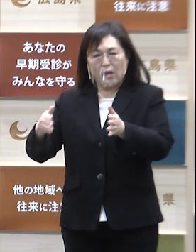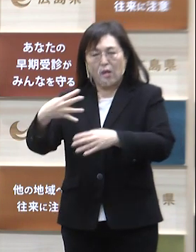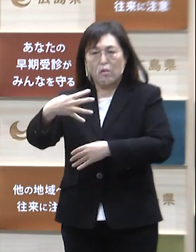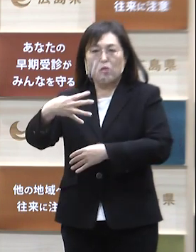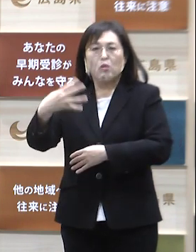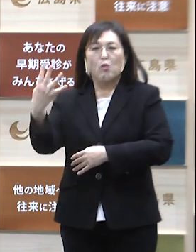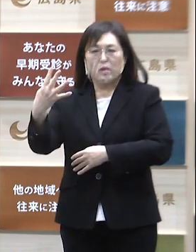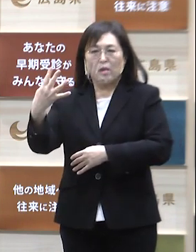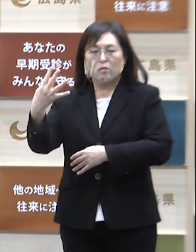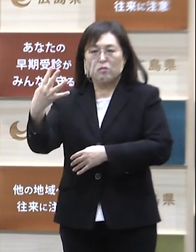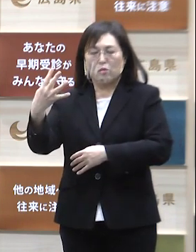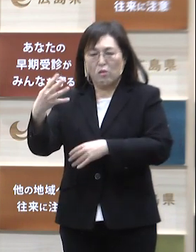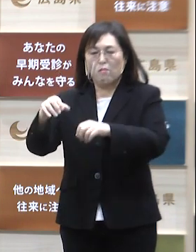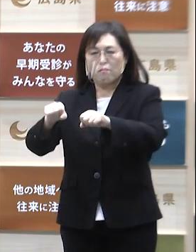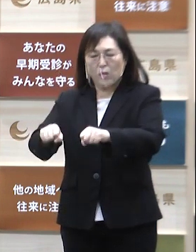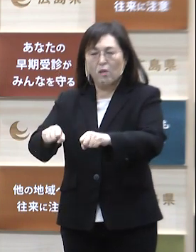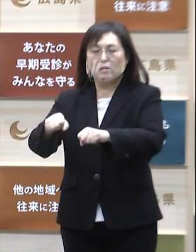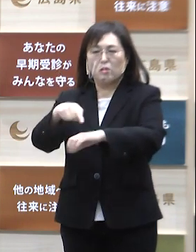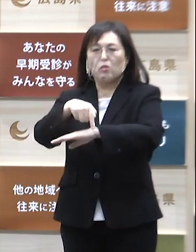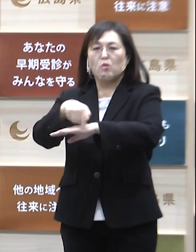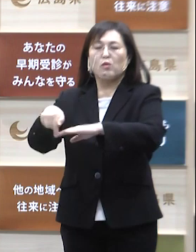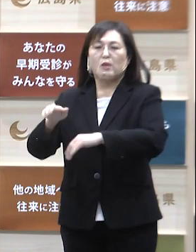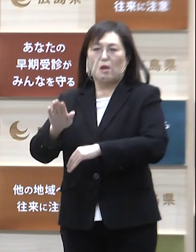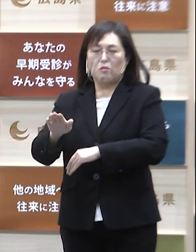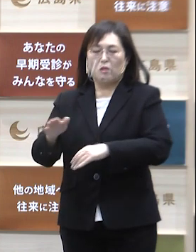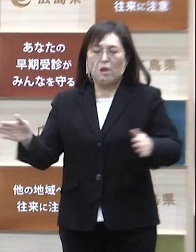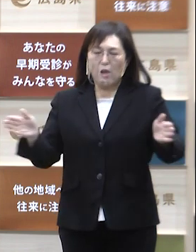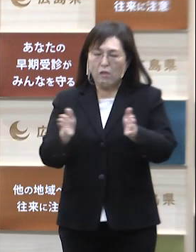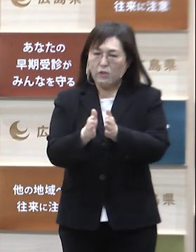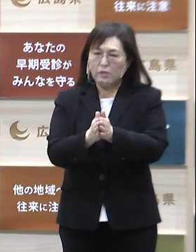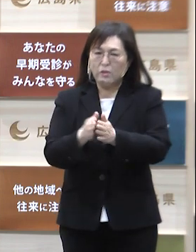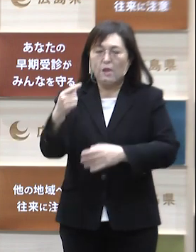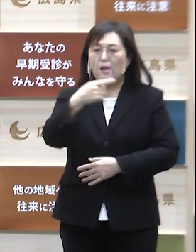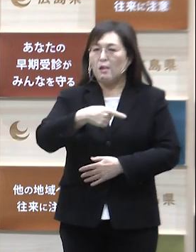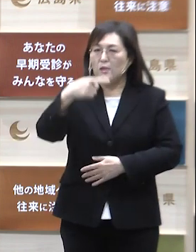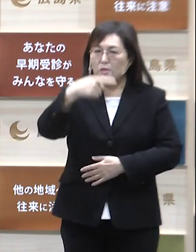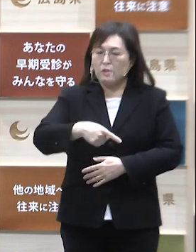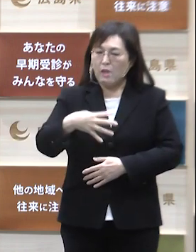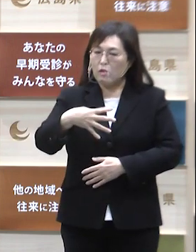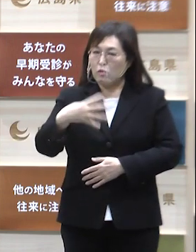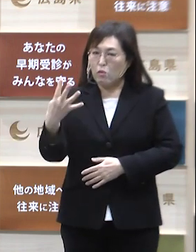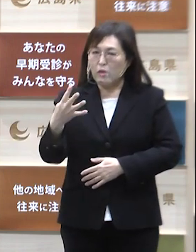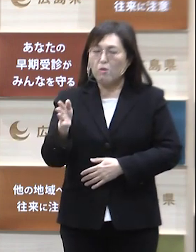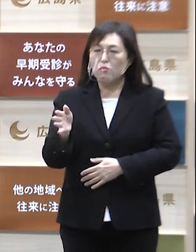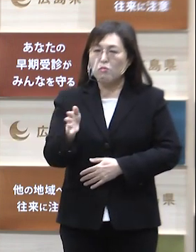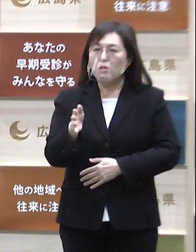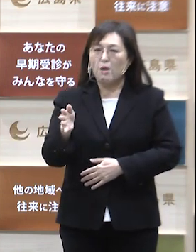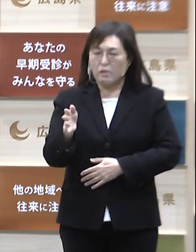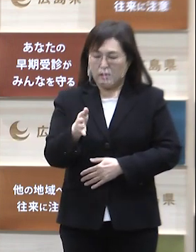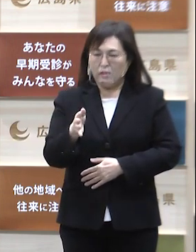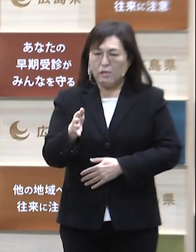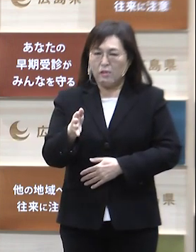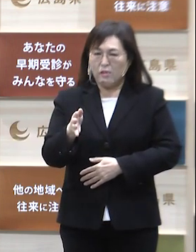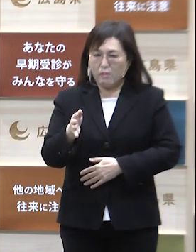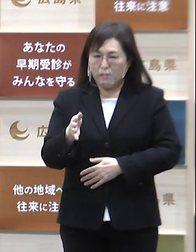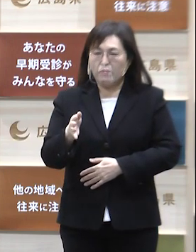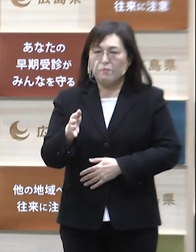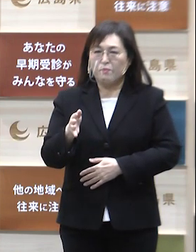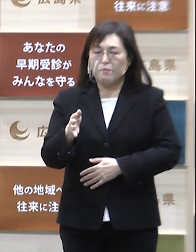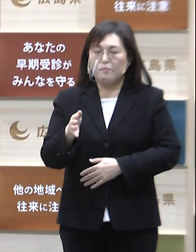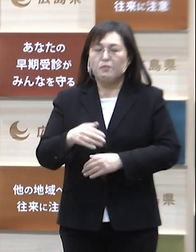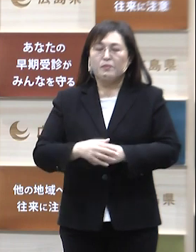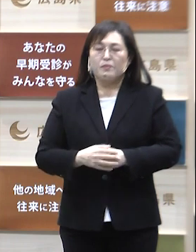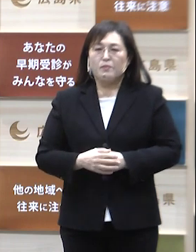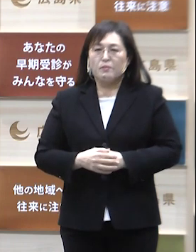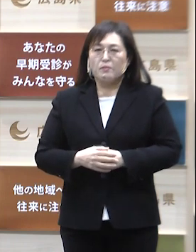保としておりまして、合計で1400室程度までホテルを確保するという形となっています